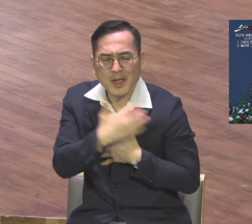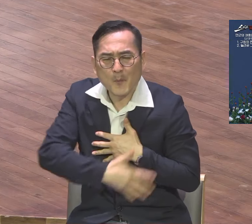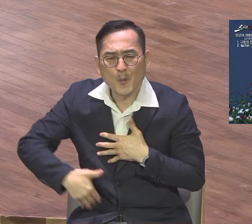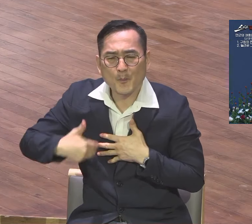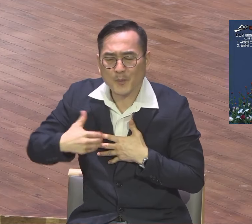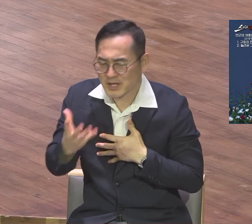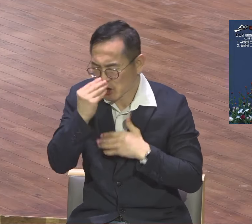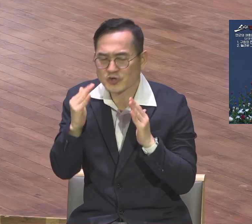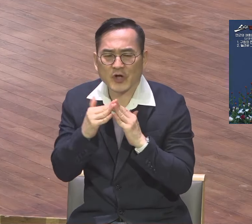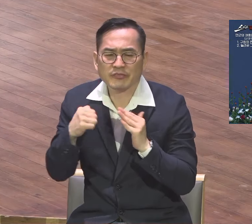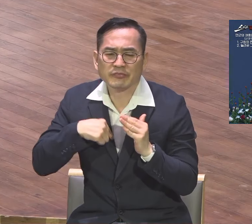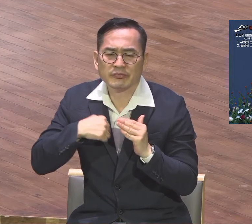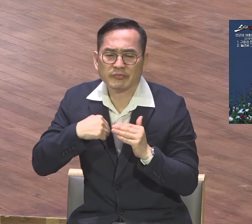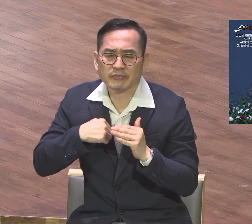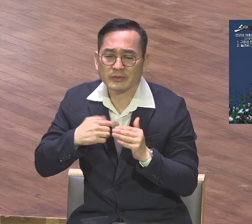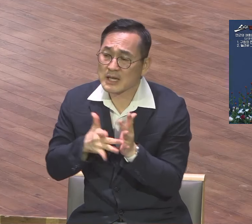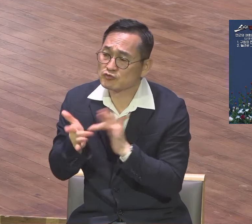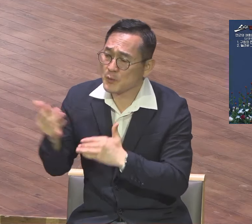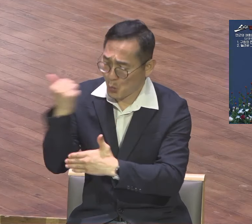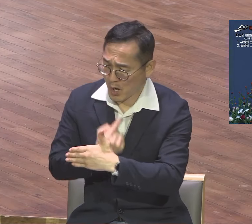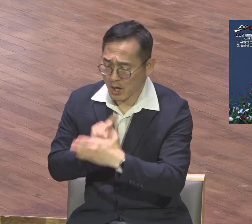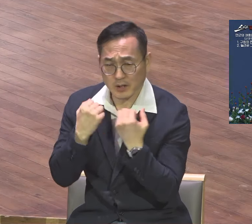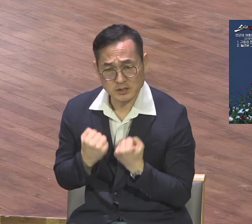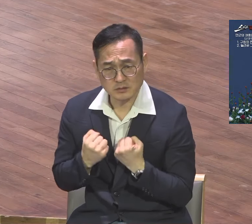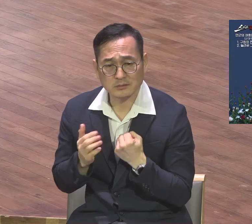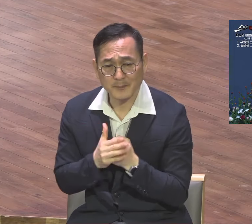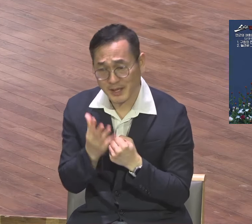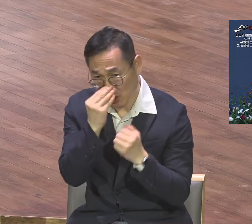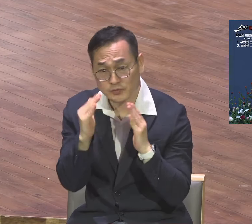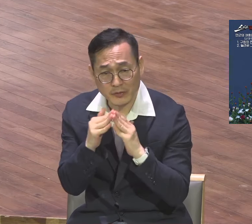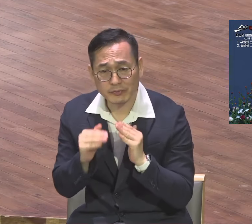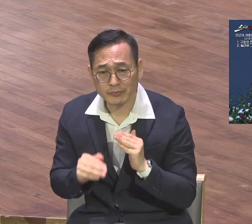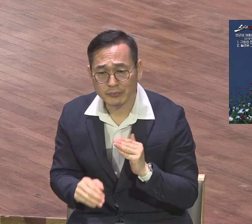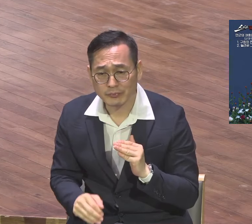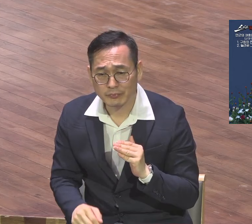내 몸이라고. 내 안에 주님이 성령에 계신다고요.